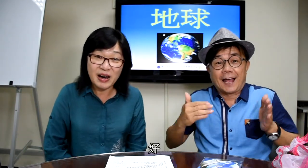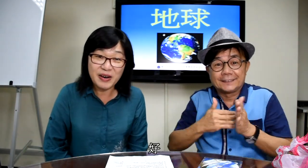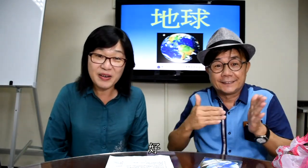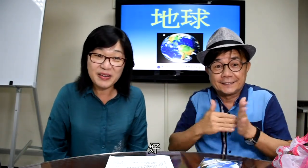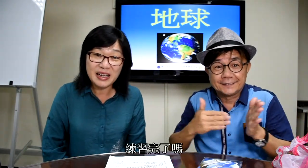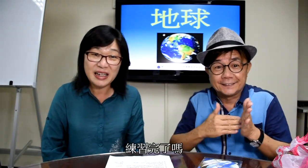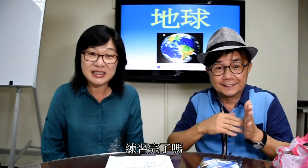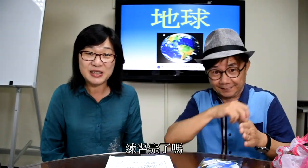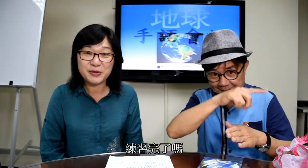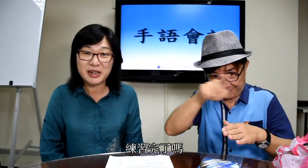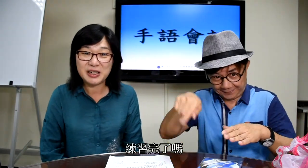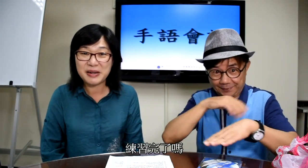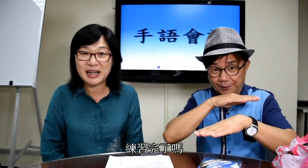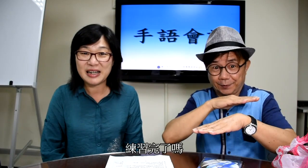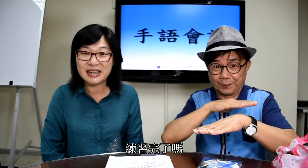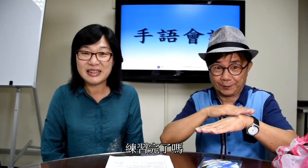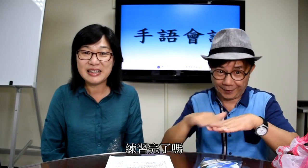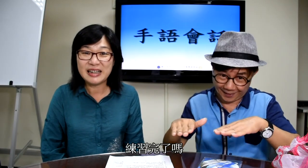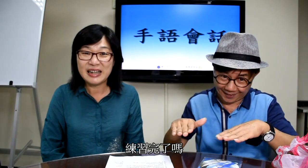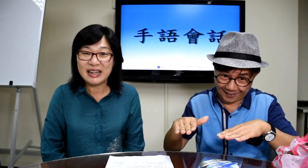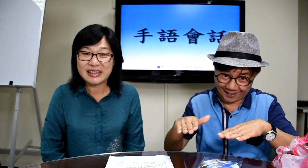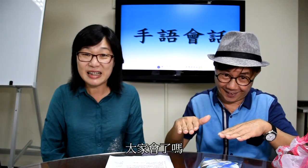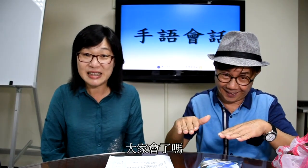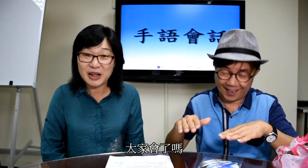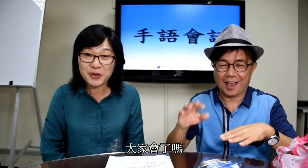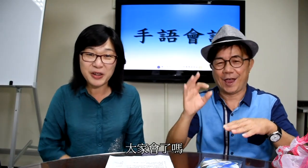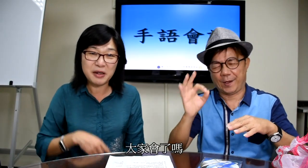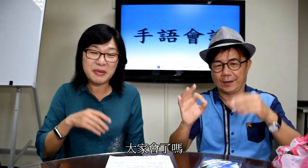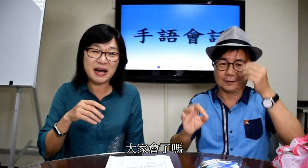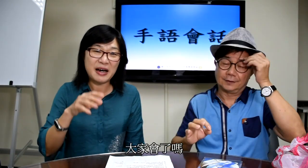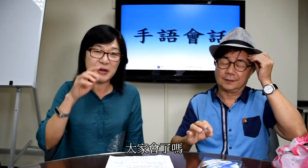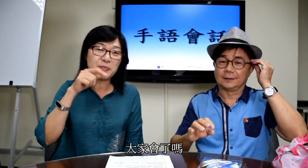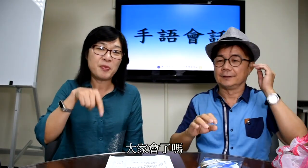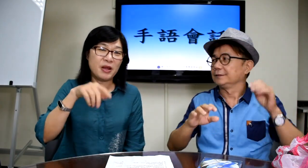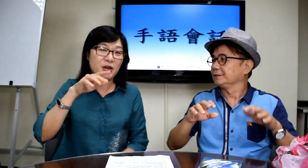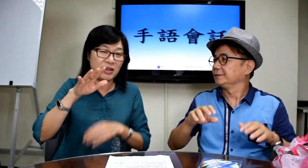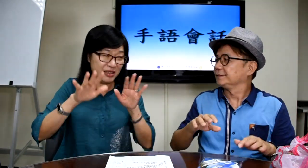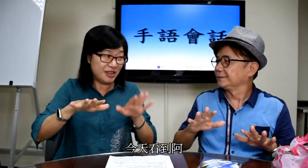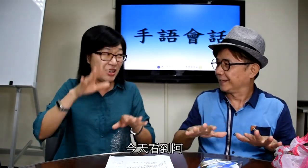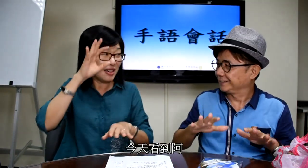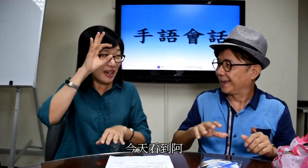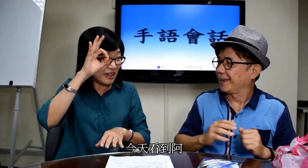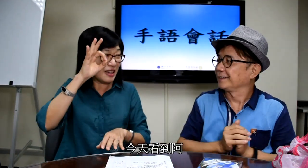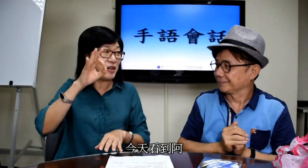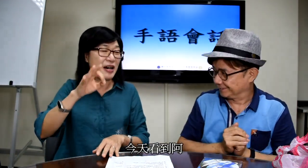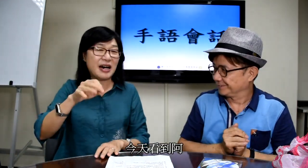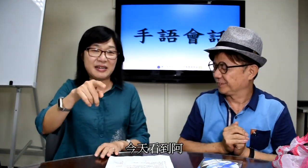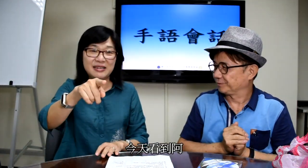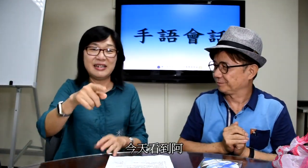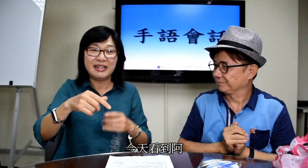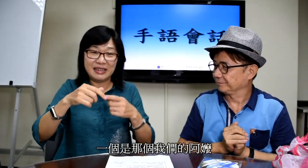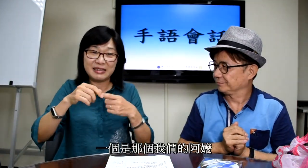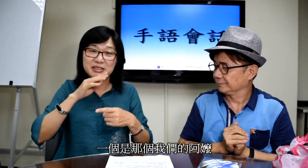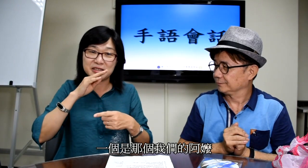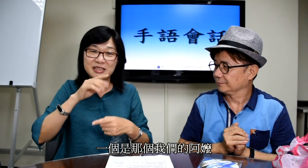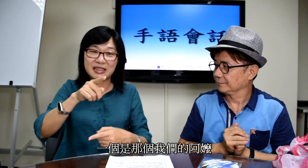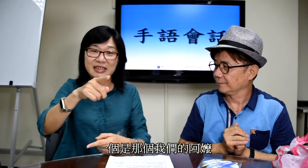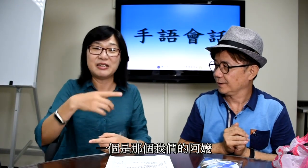好，练习完了吗？大家会了吗？今天看到啊，一个是那个我